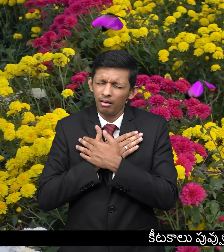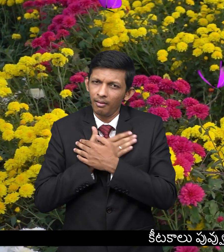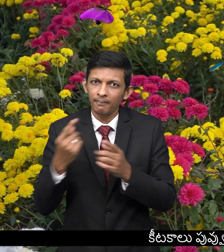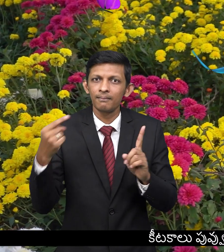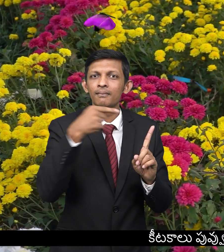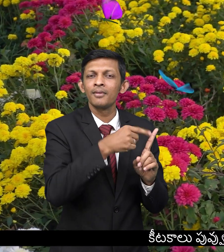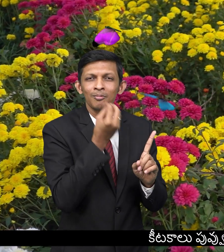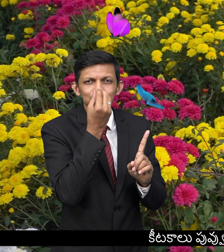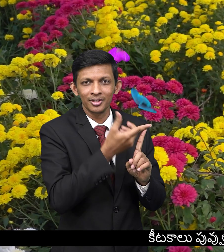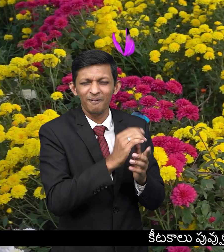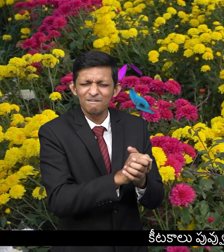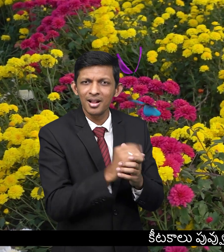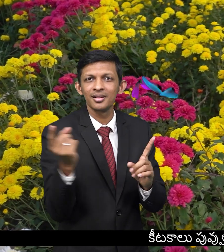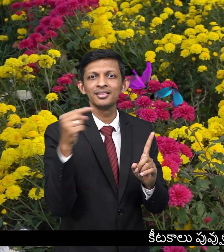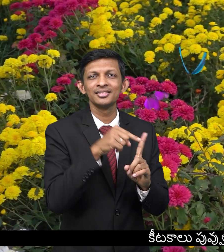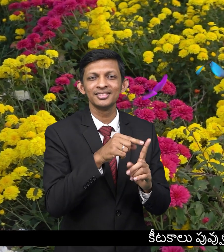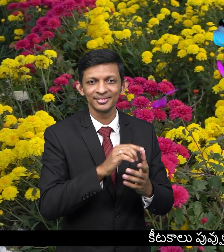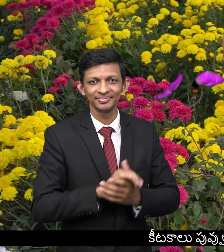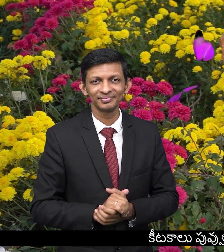కీటకాలు పువ్వుల స్నేహితులు.